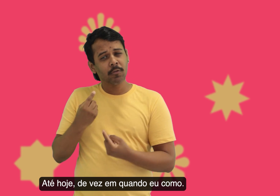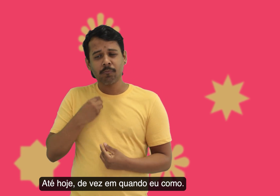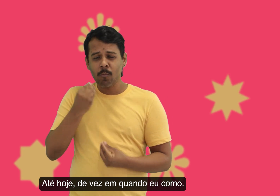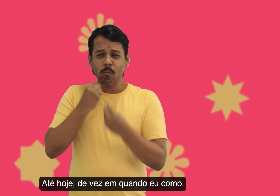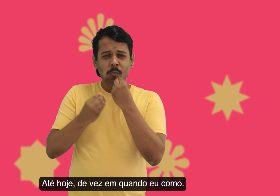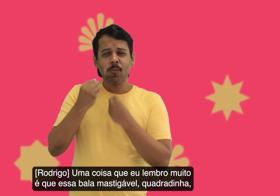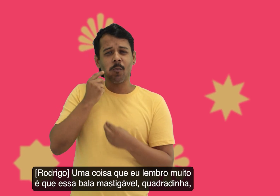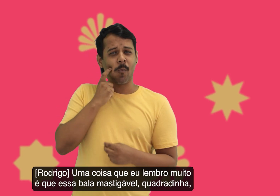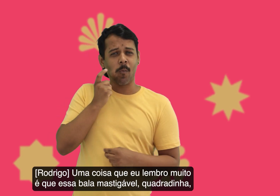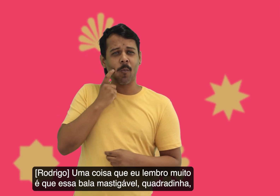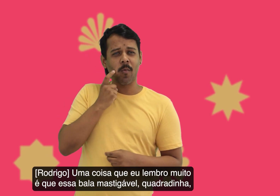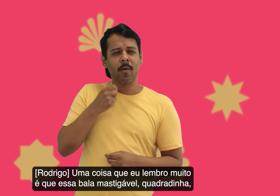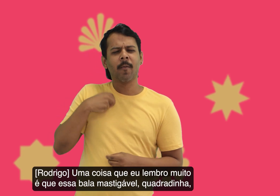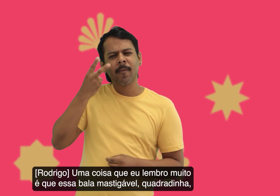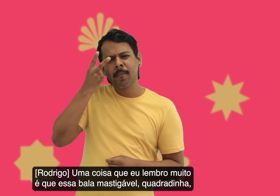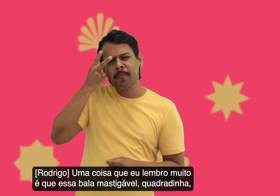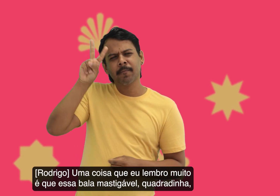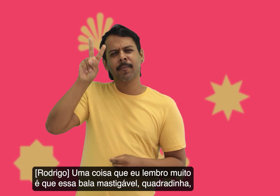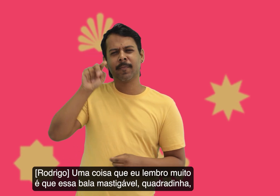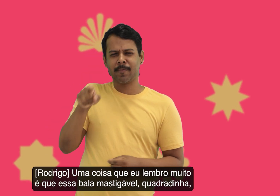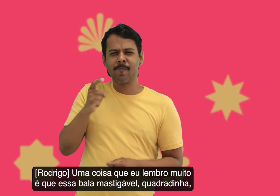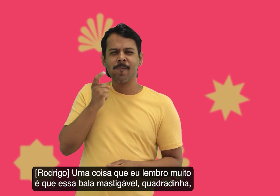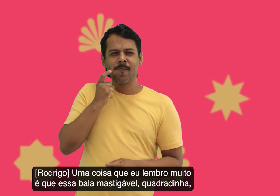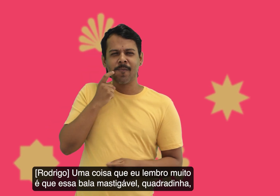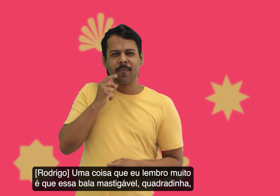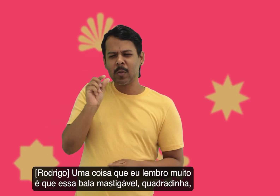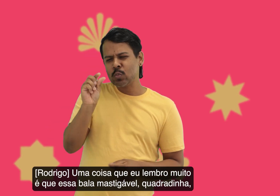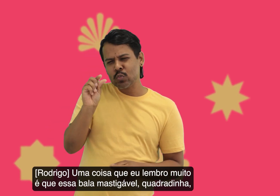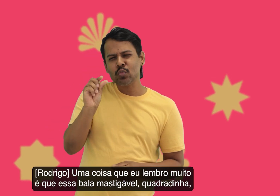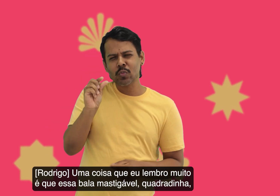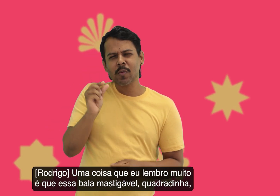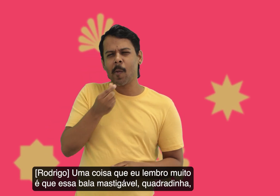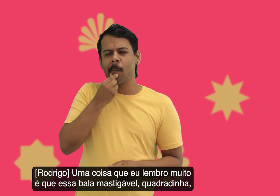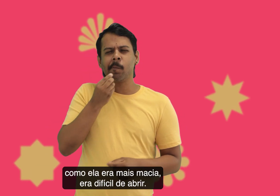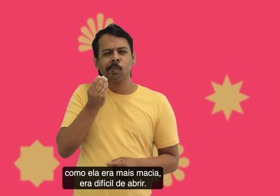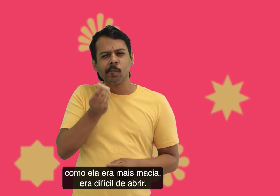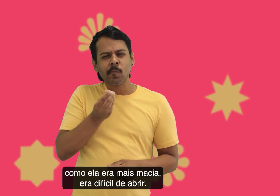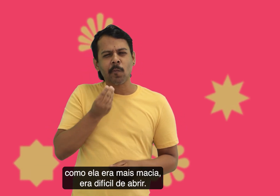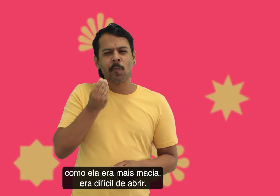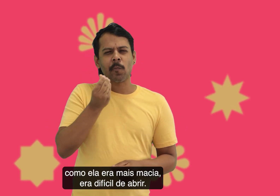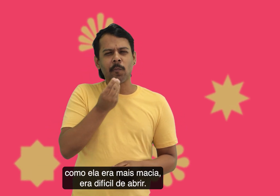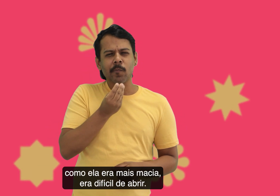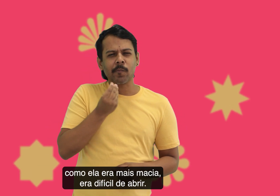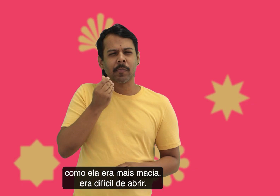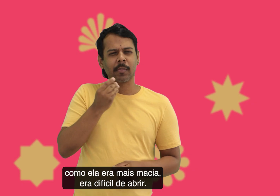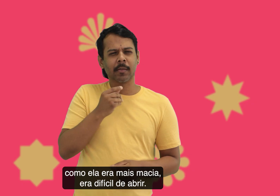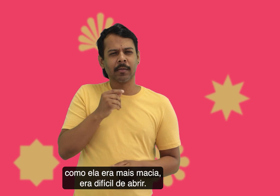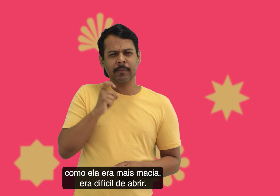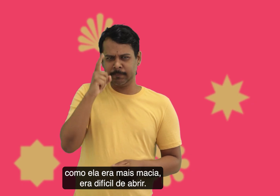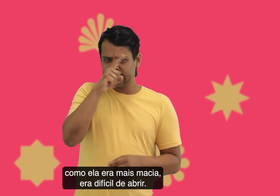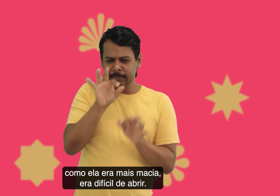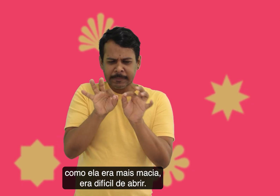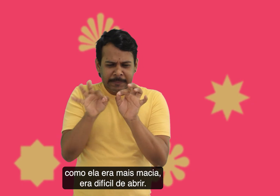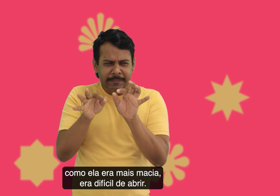como. Uma coisa que eu lembro muito é que essa bala mastigável, quadradinha, como ela era mais macia, era difícil de